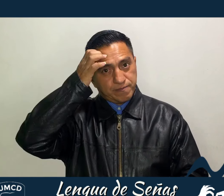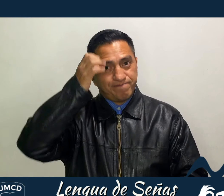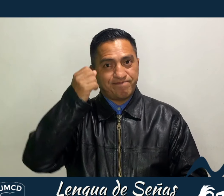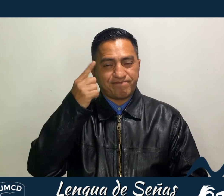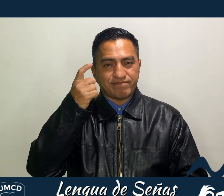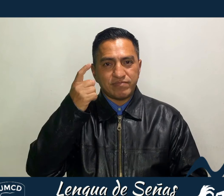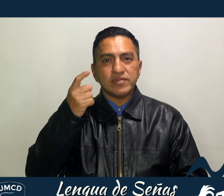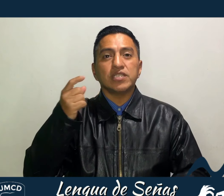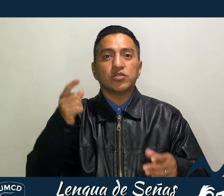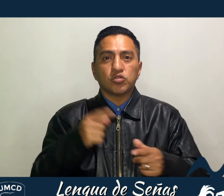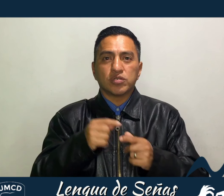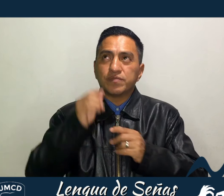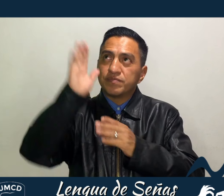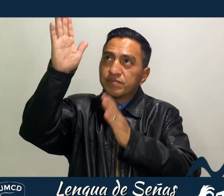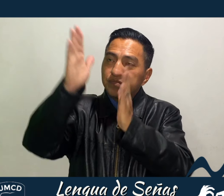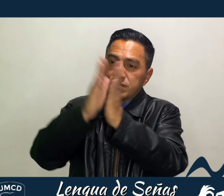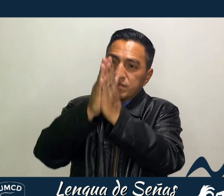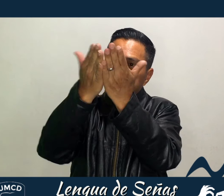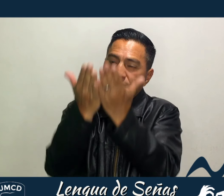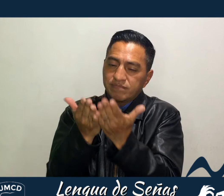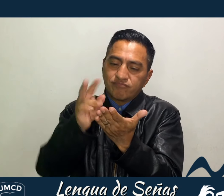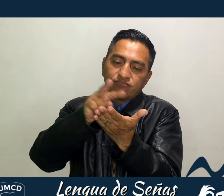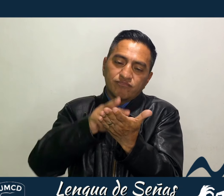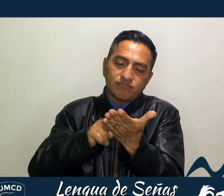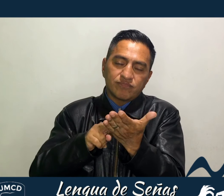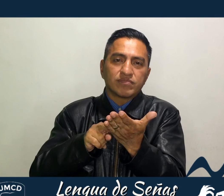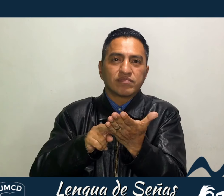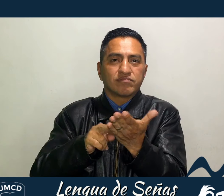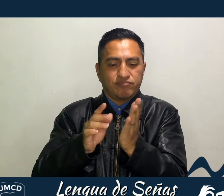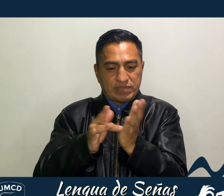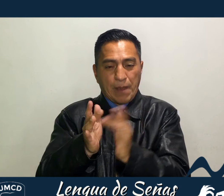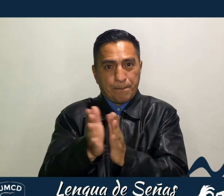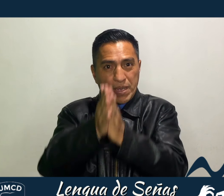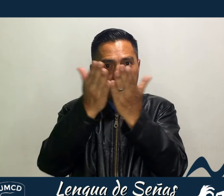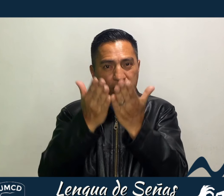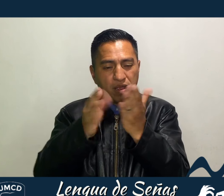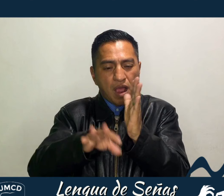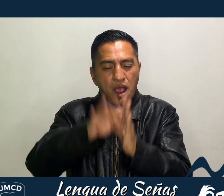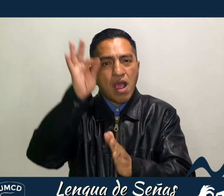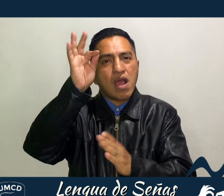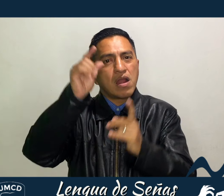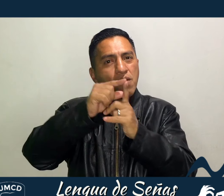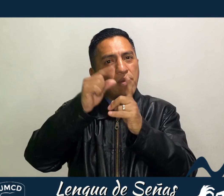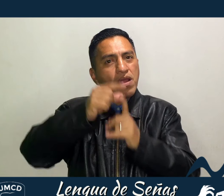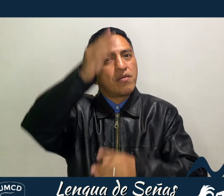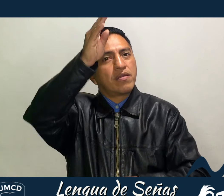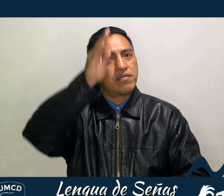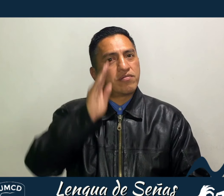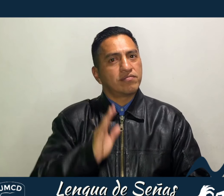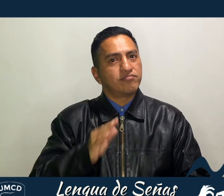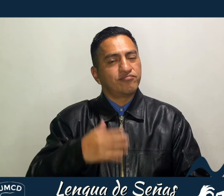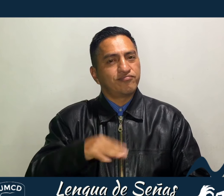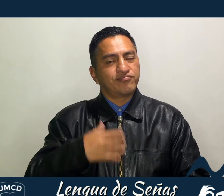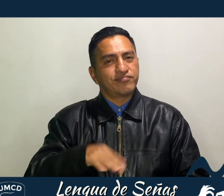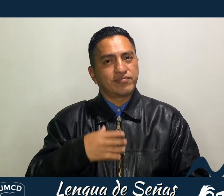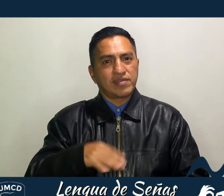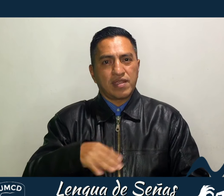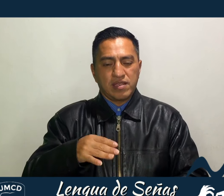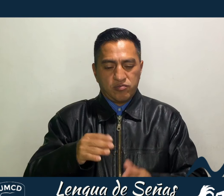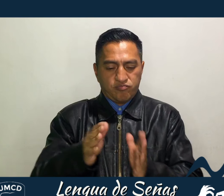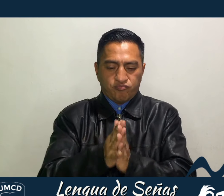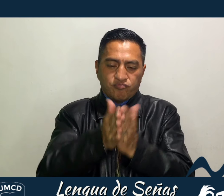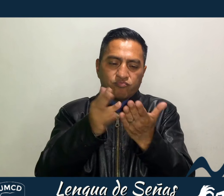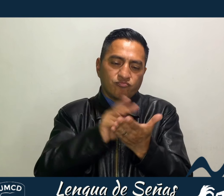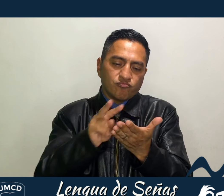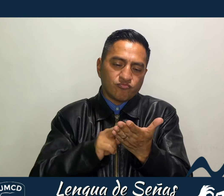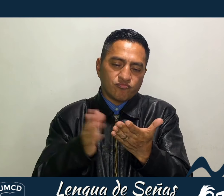que la Biblia es donde hallamos la palabra de Dios. Es un libro especializado en el